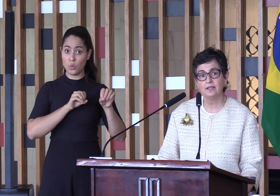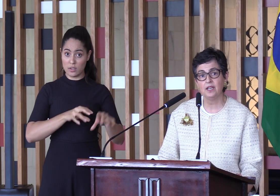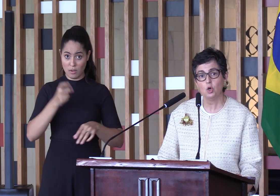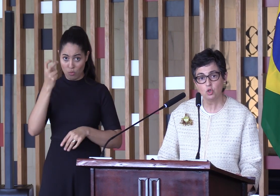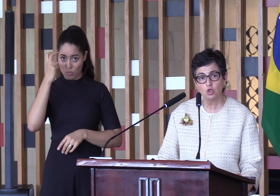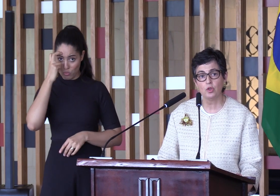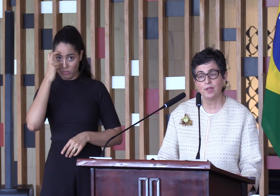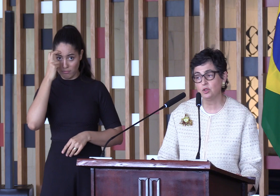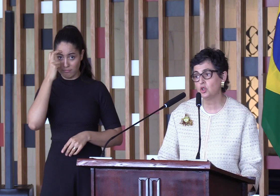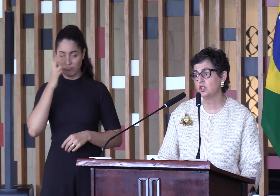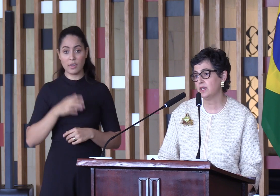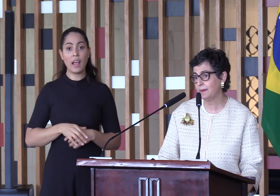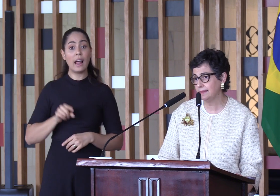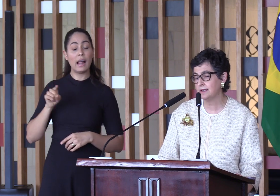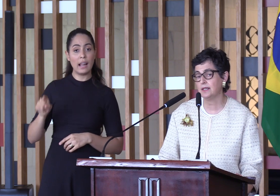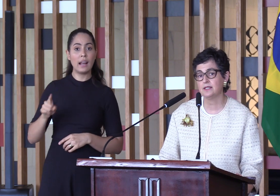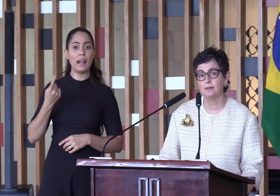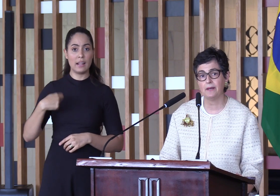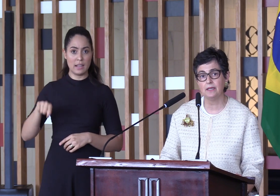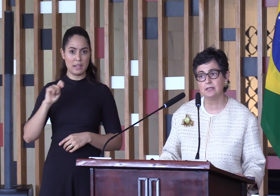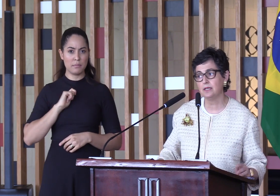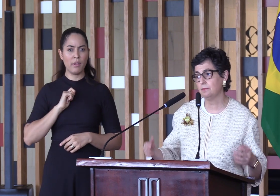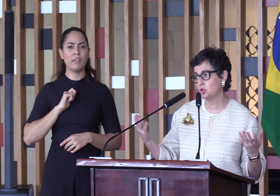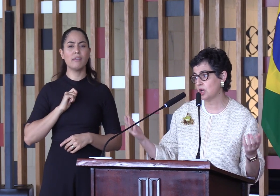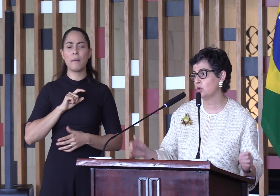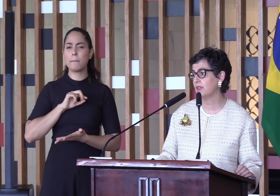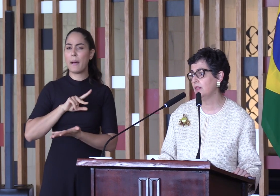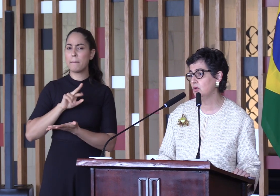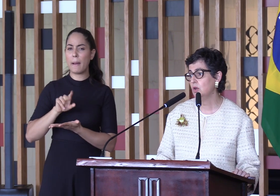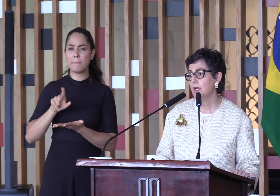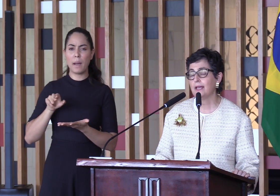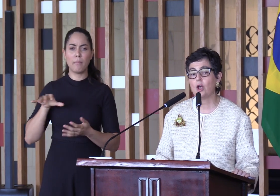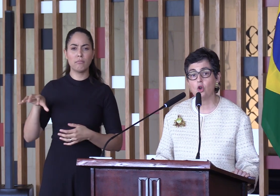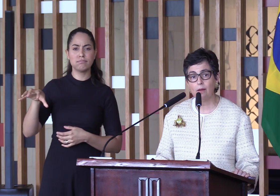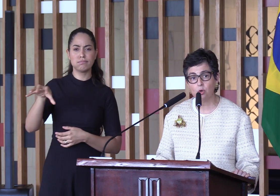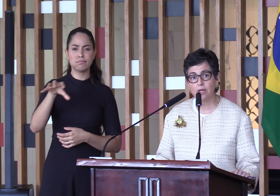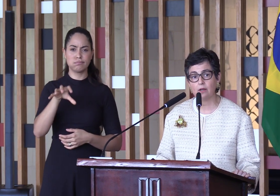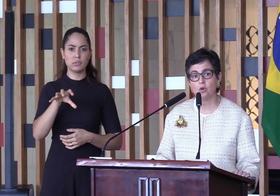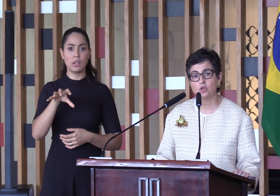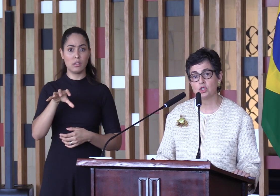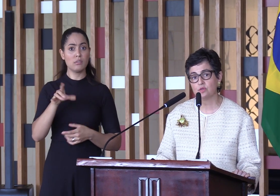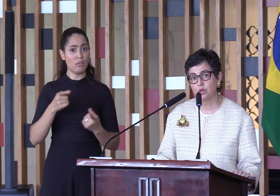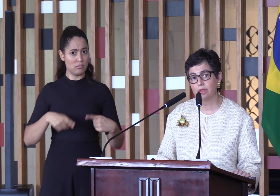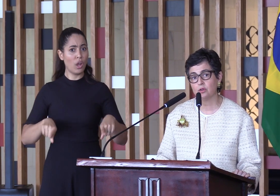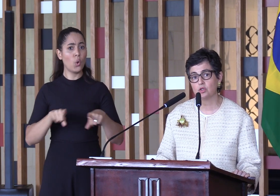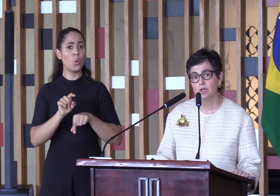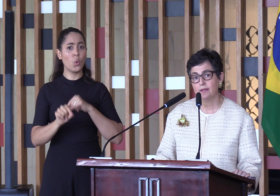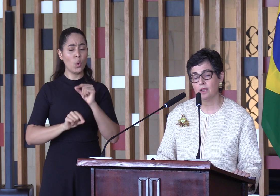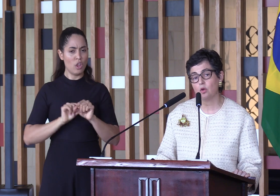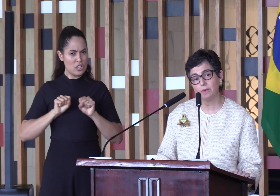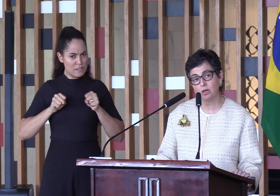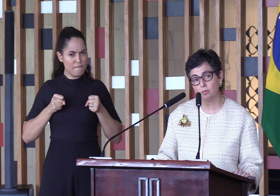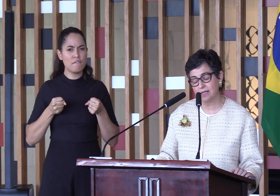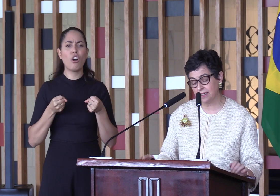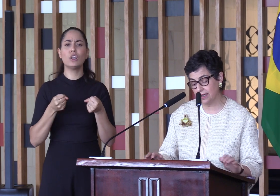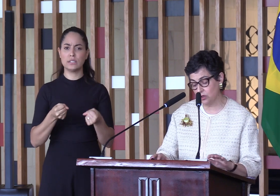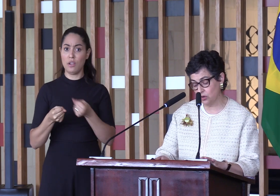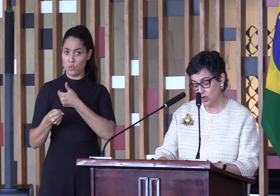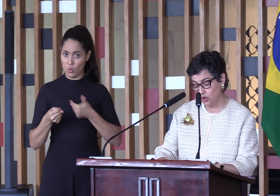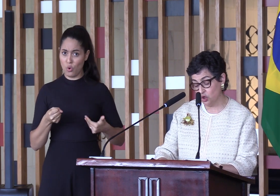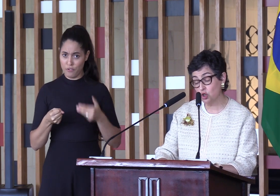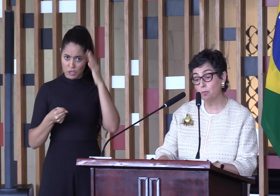España tem oito centros cervantes neste país e temos acordado que colaboren com os esforços do governo